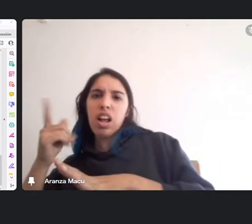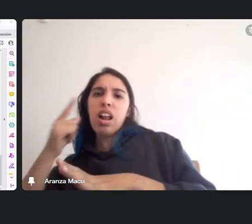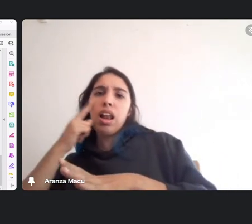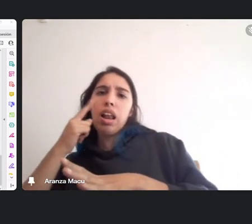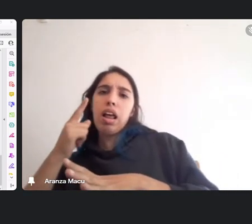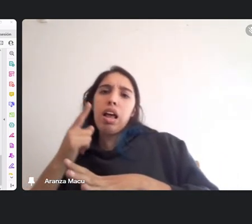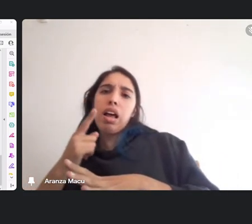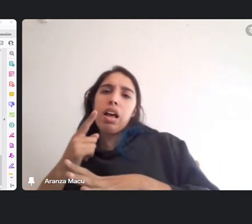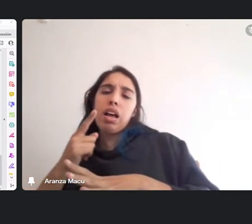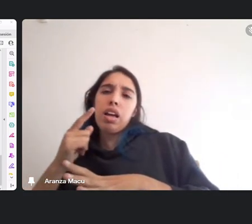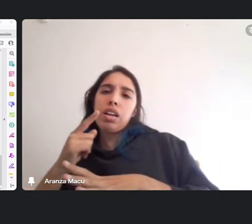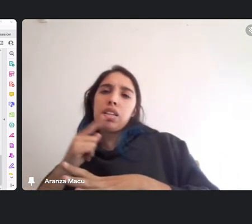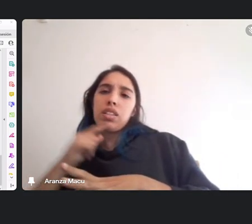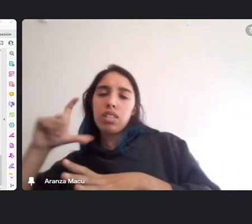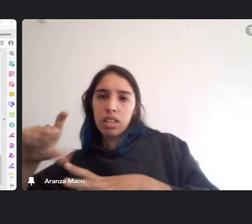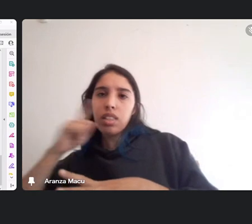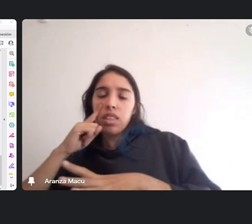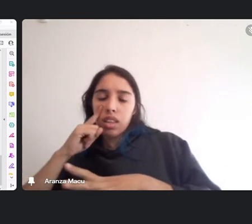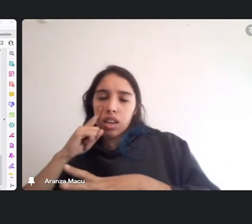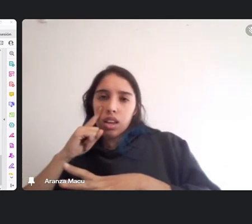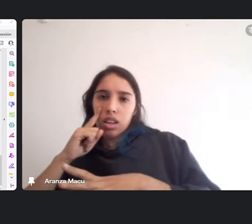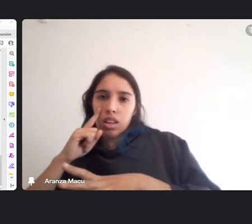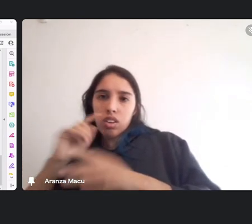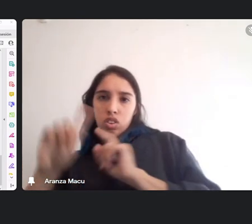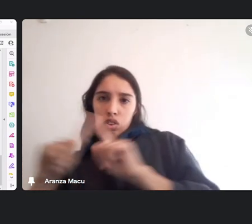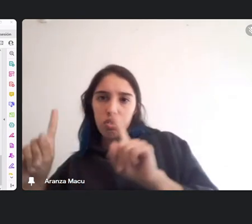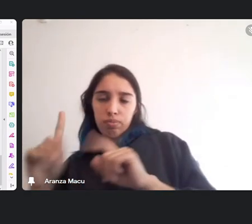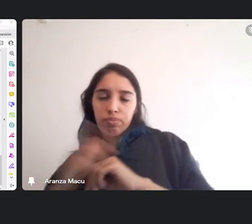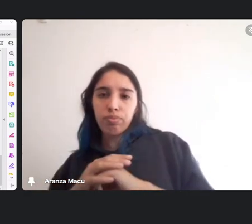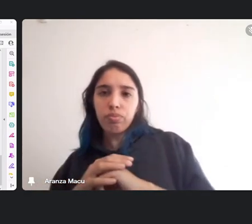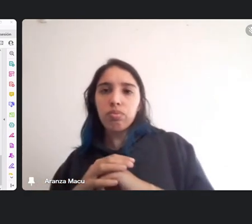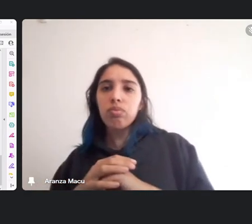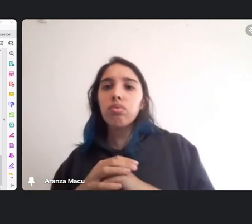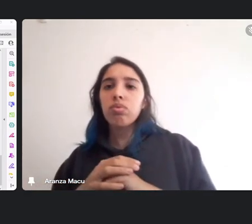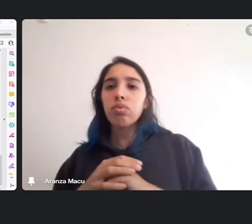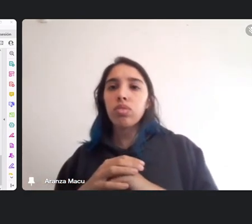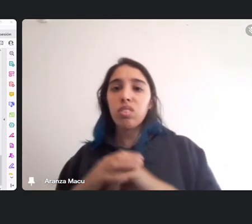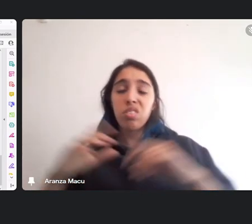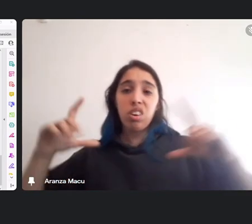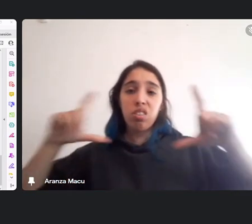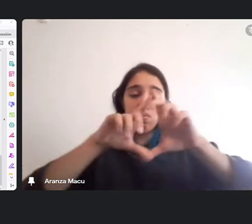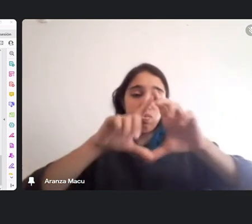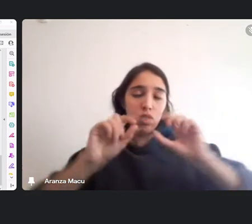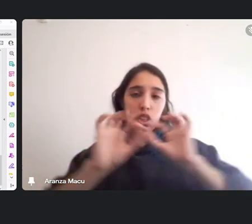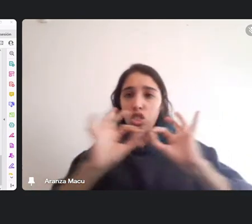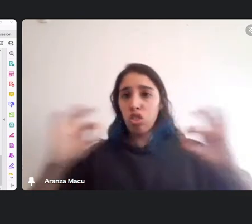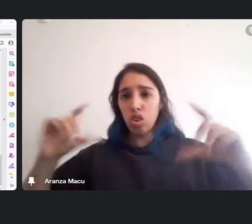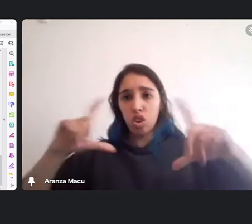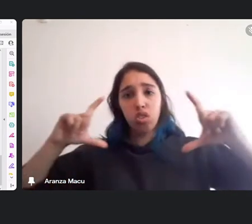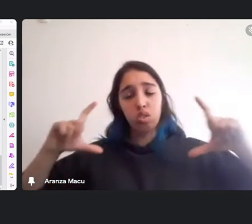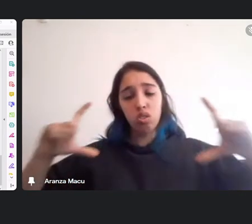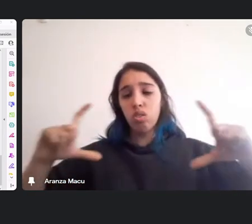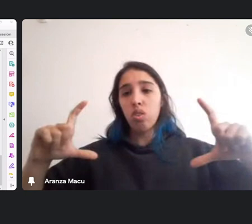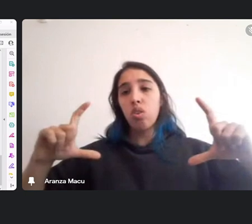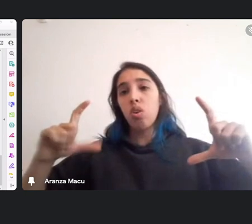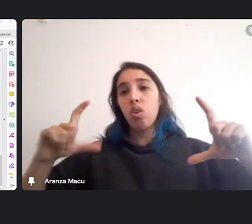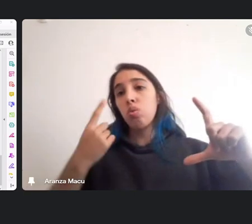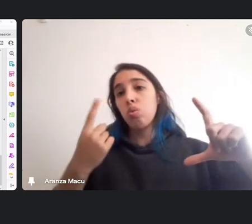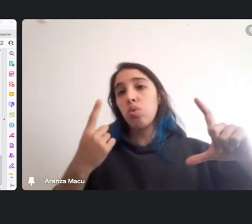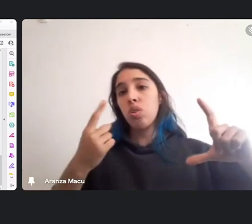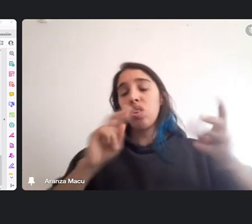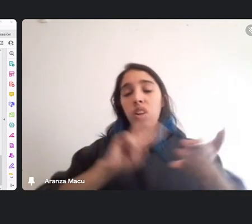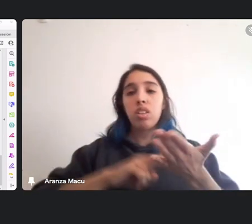¿Entienden? Pero bueno, si alguien puso que todo es un solo bloque, bueno, hay que pensarlo de esa manera, desarrollo de las TIC y